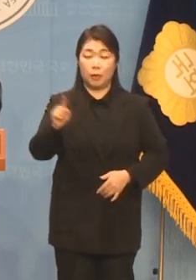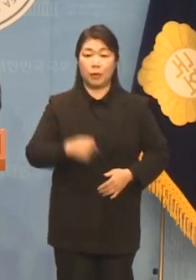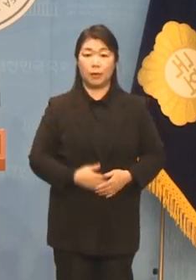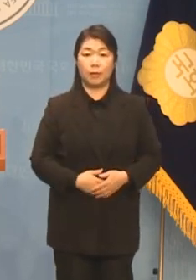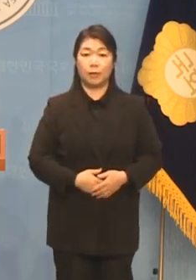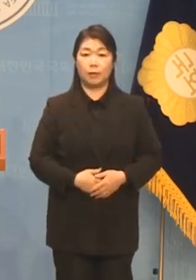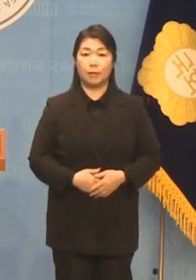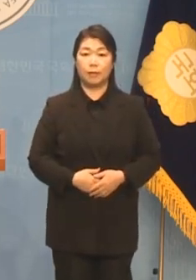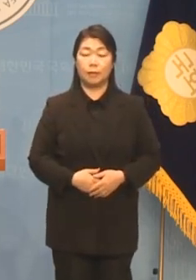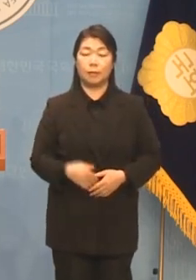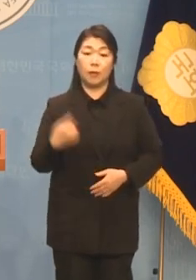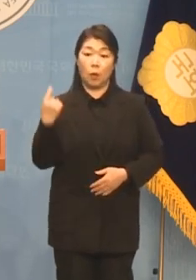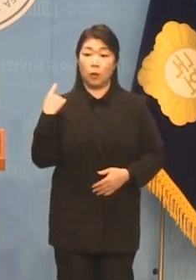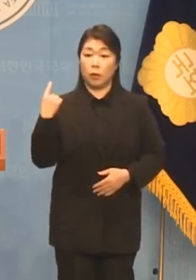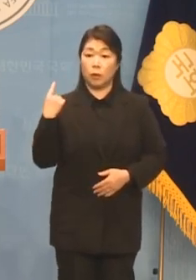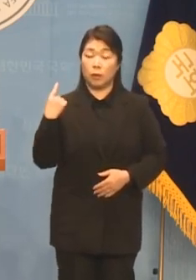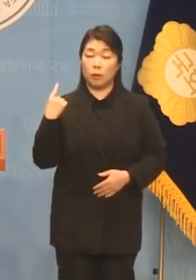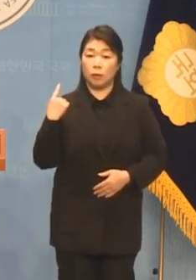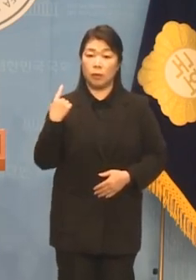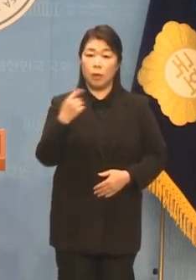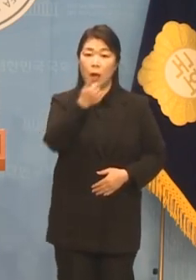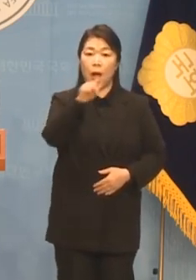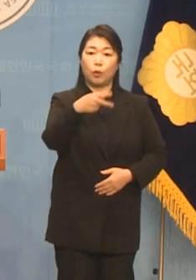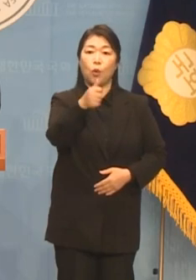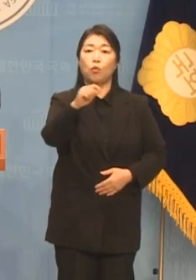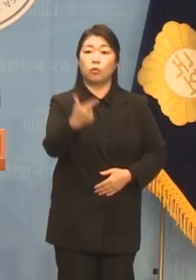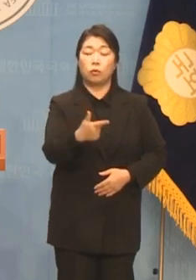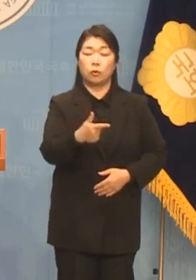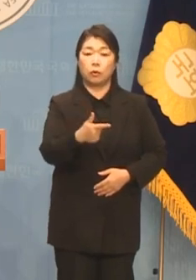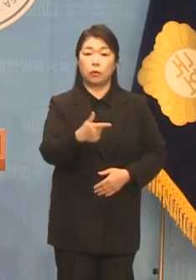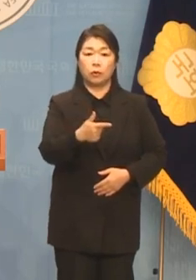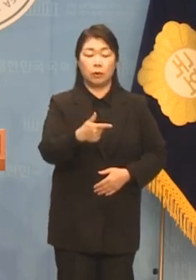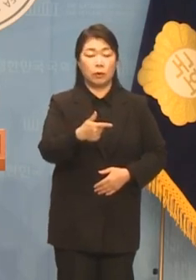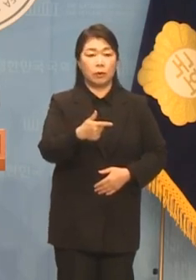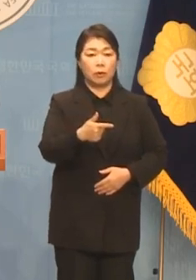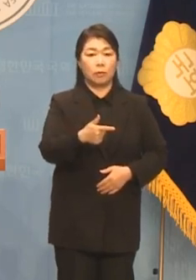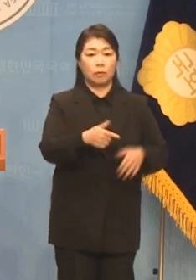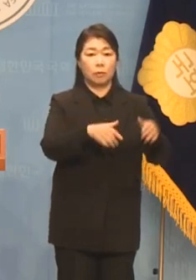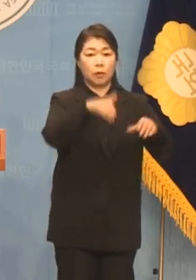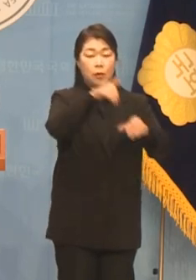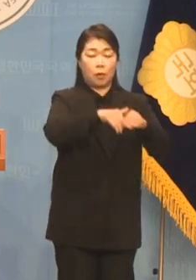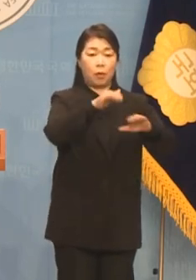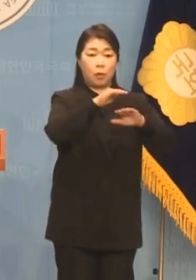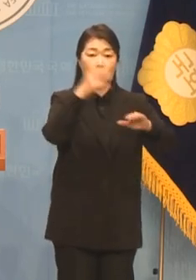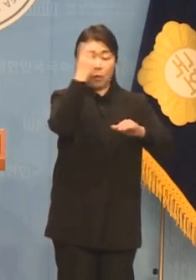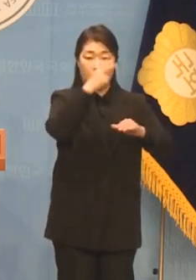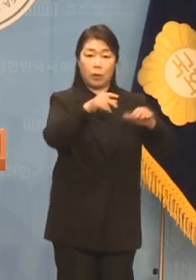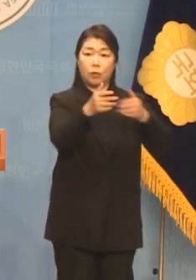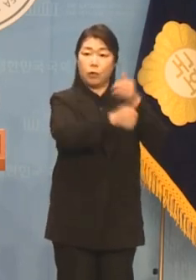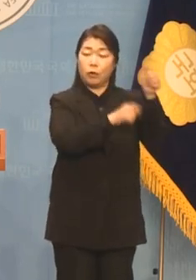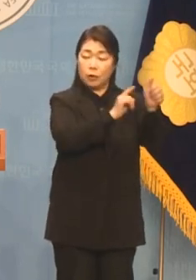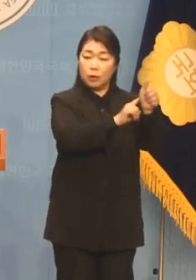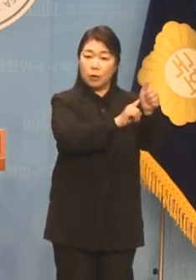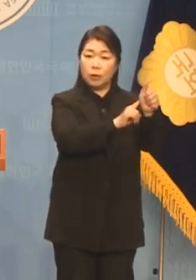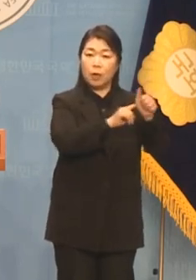어제 국민의힘 한동훈 총괄선대위원장이 국회를 세종으로 완전히 이전하겠다고